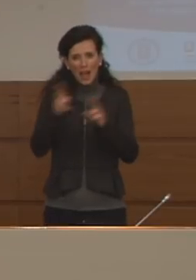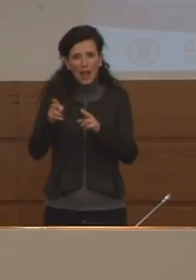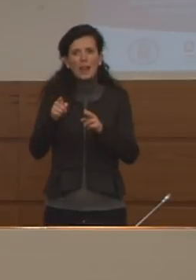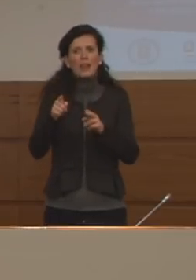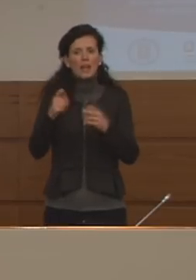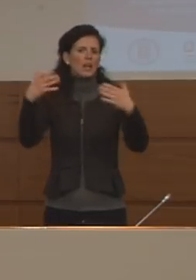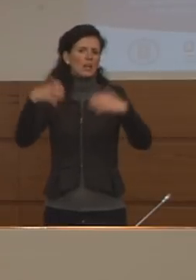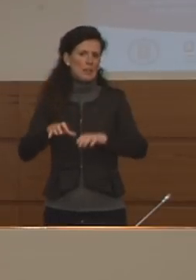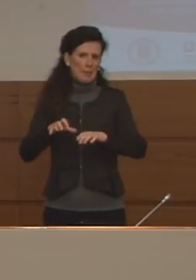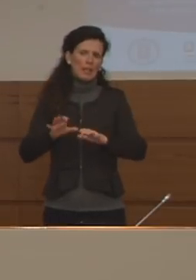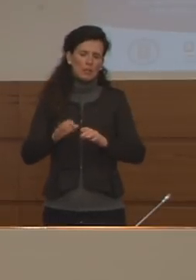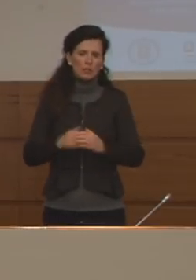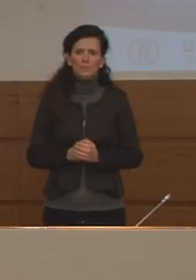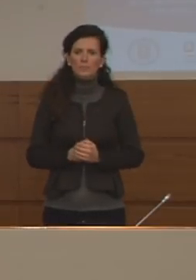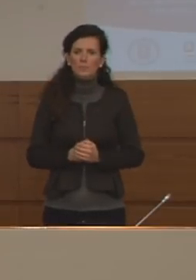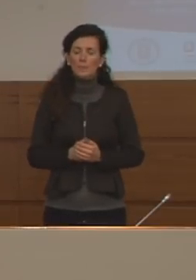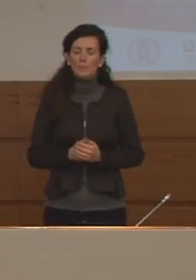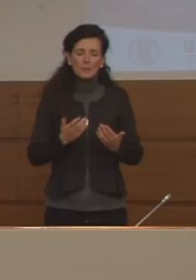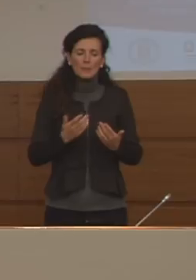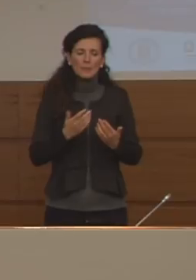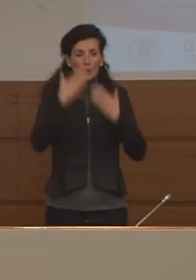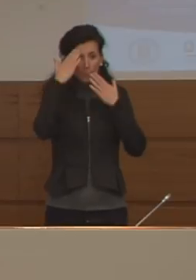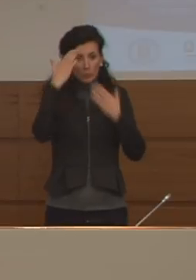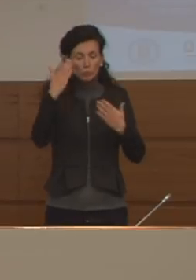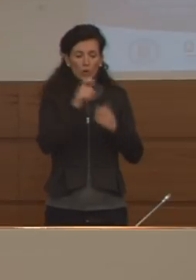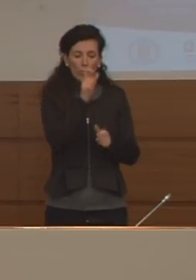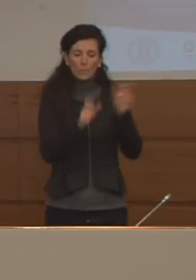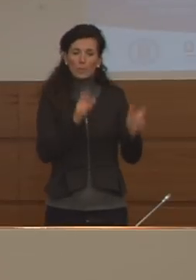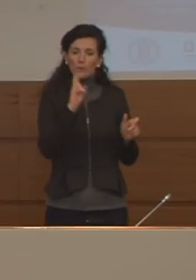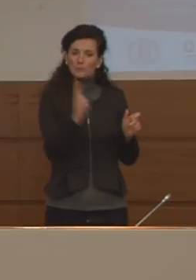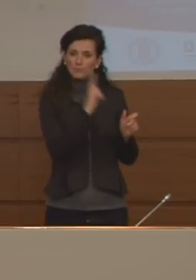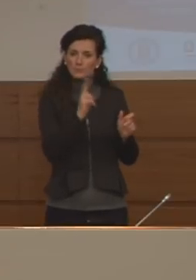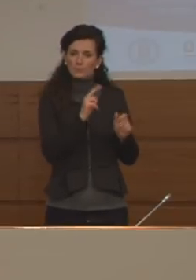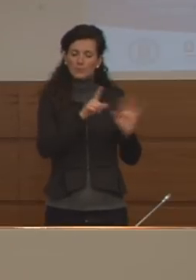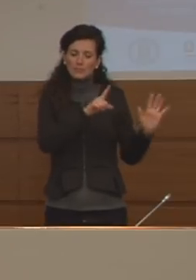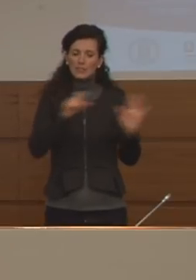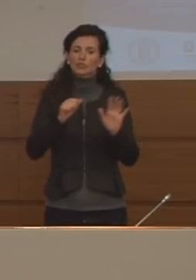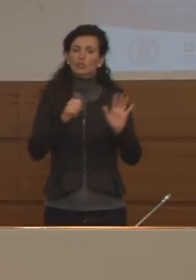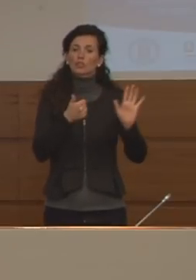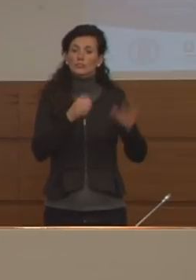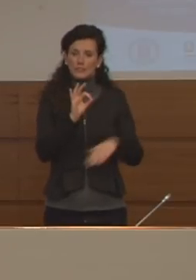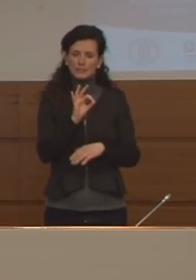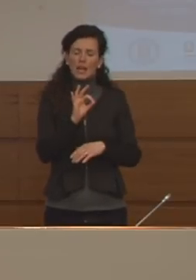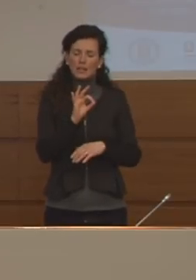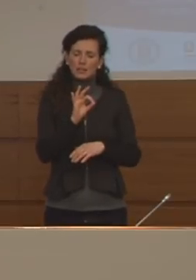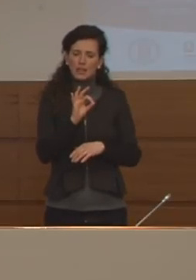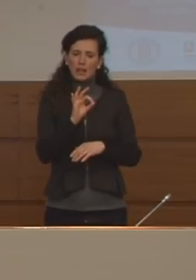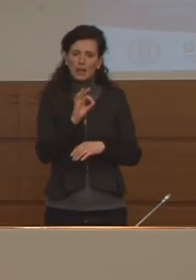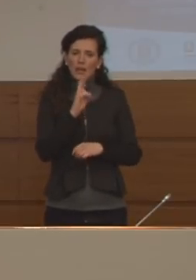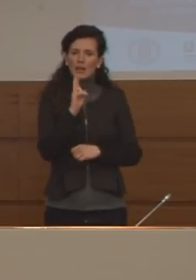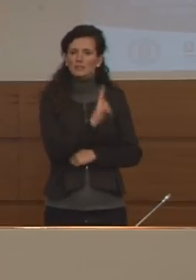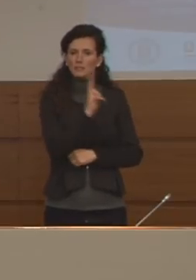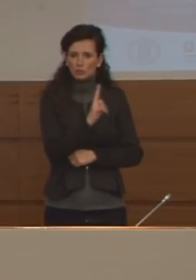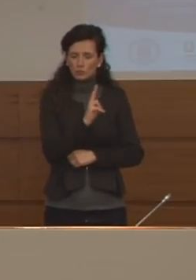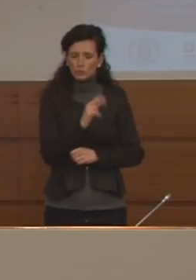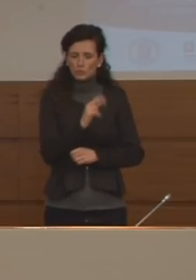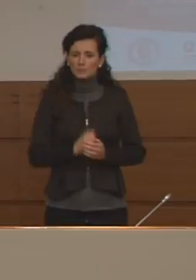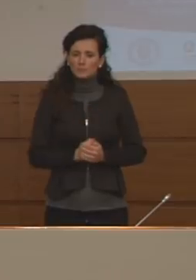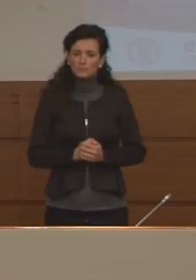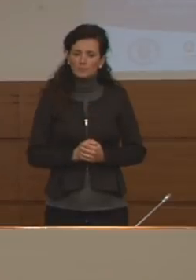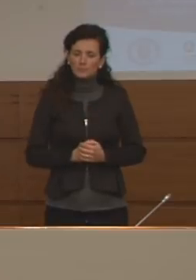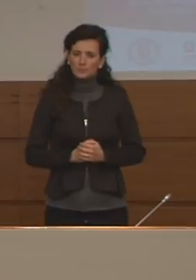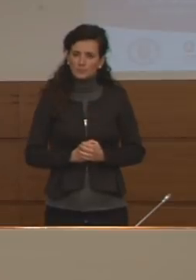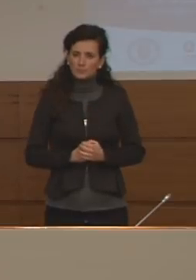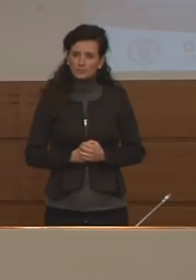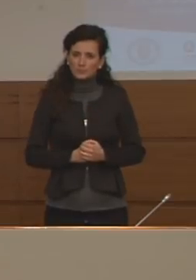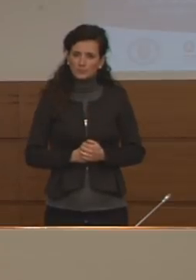purtroppo il numero dei deceduti ancora oggi registrate di 760 nuovi deceduti il totale